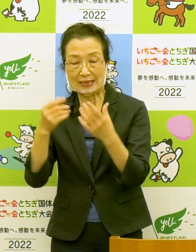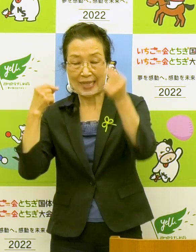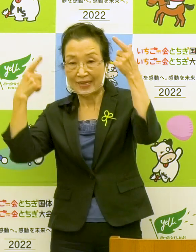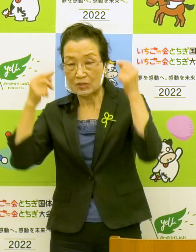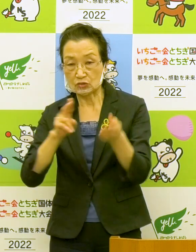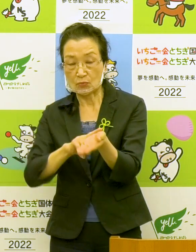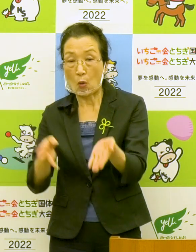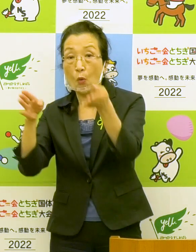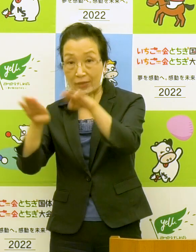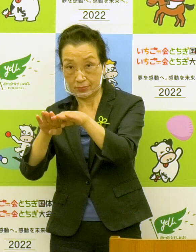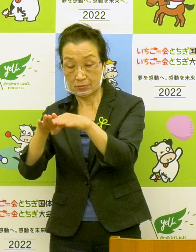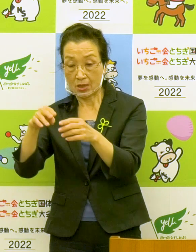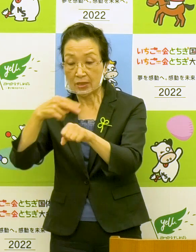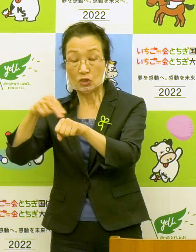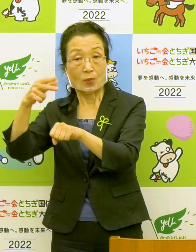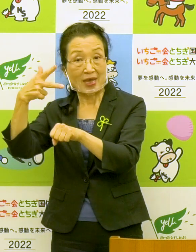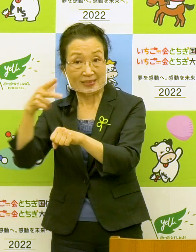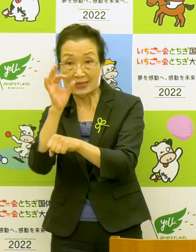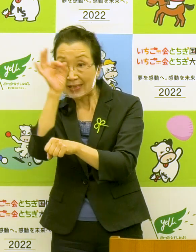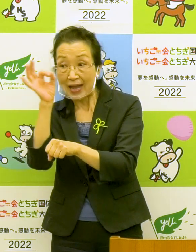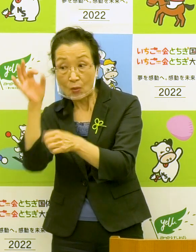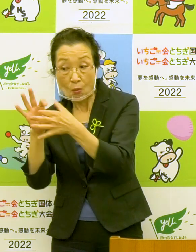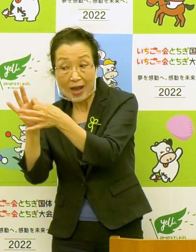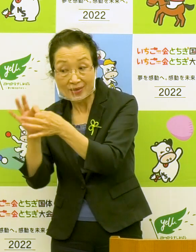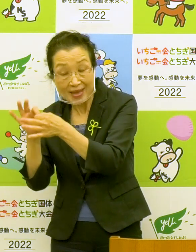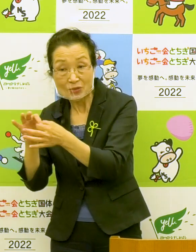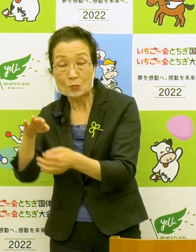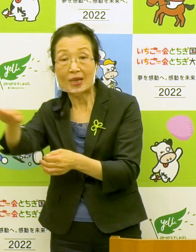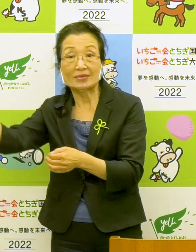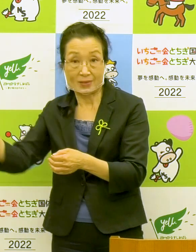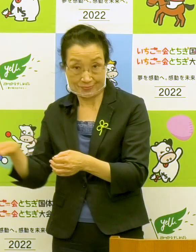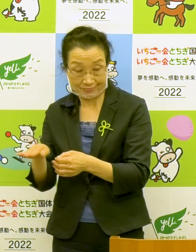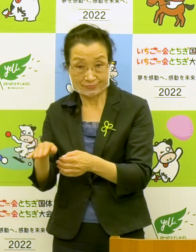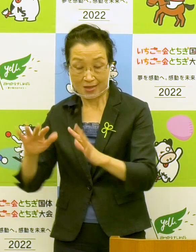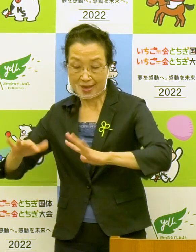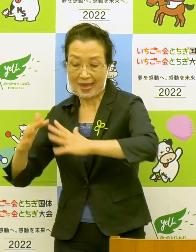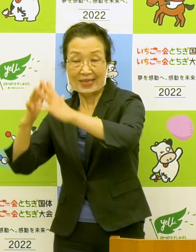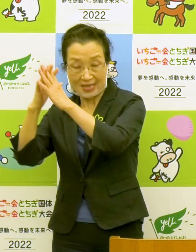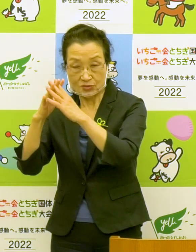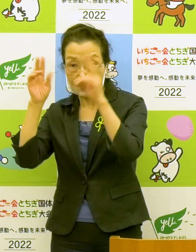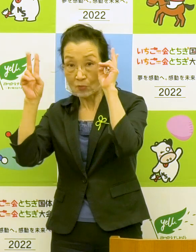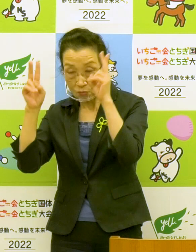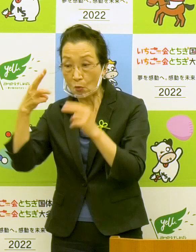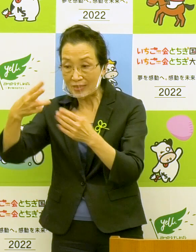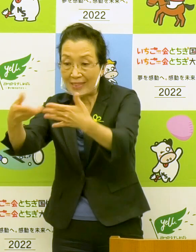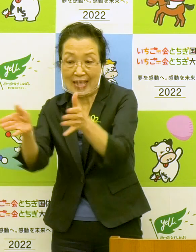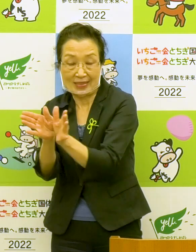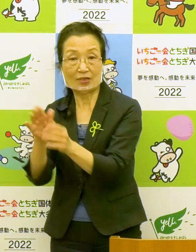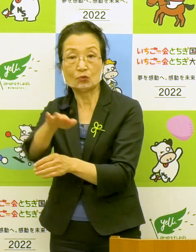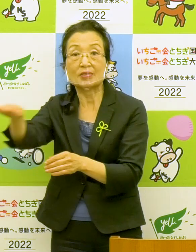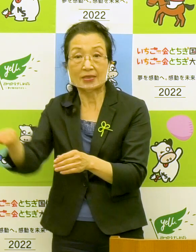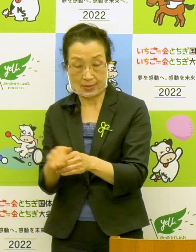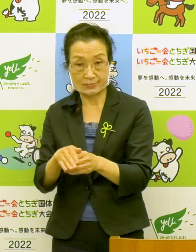して那須塩原市の観光関係の皆さん、建設業の3団体の皆さん、